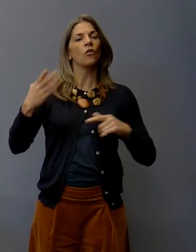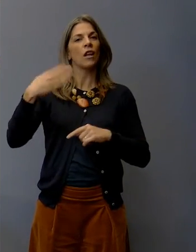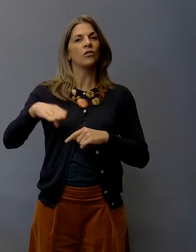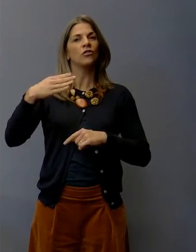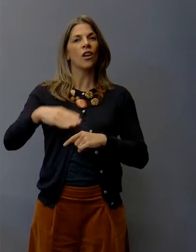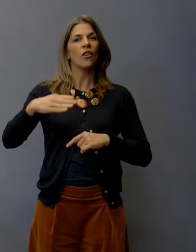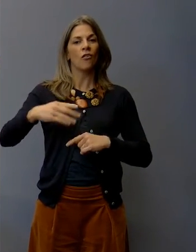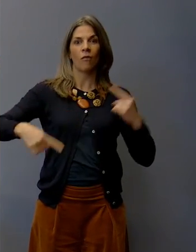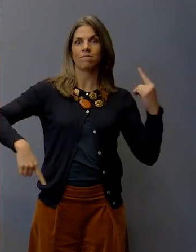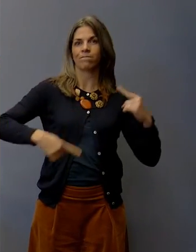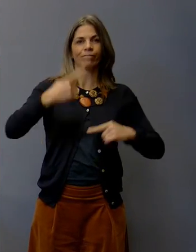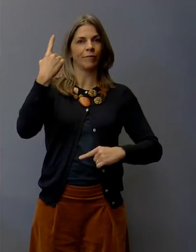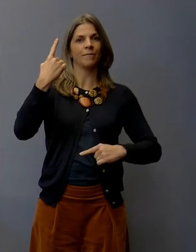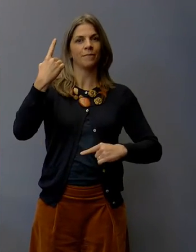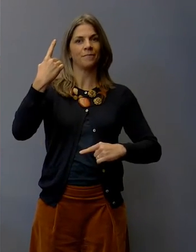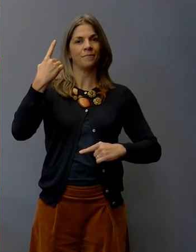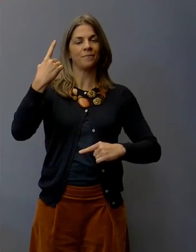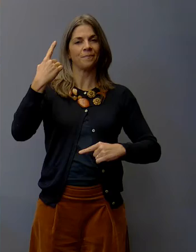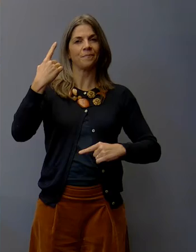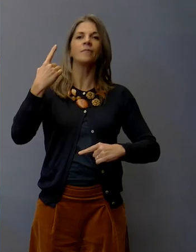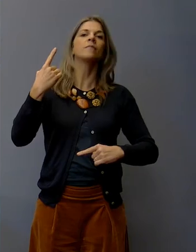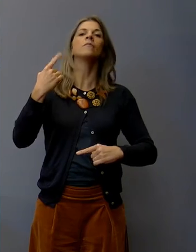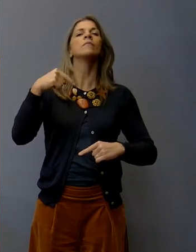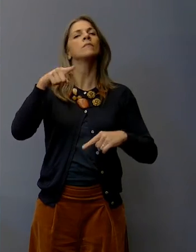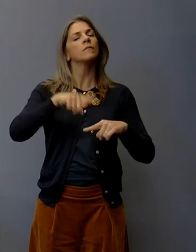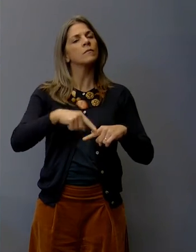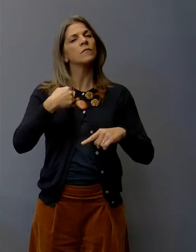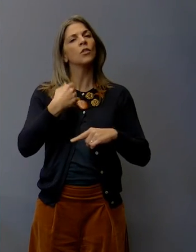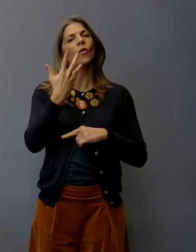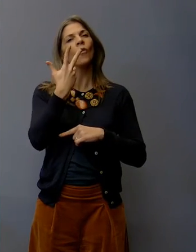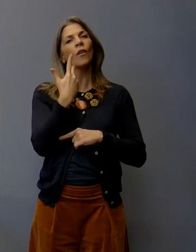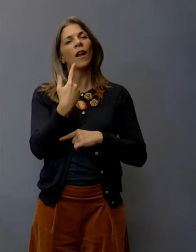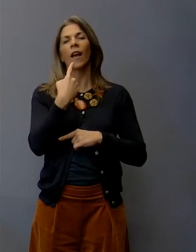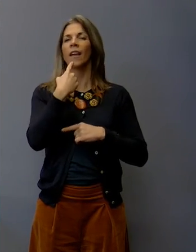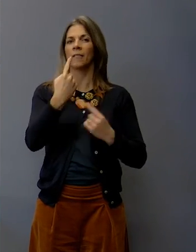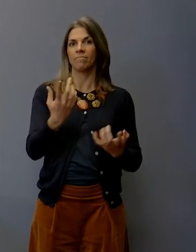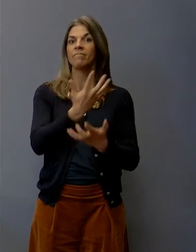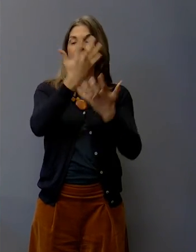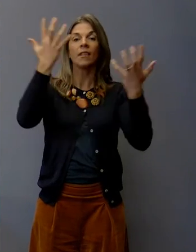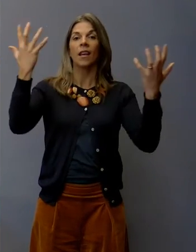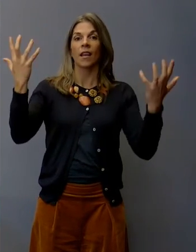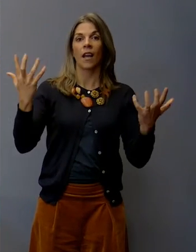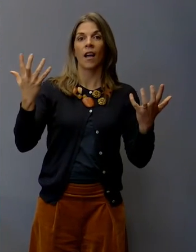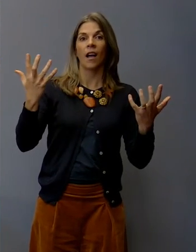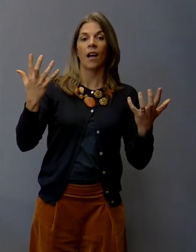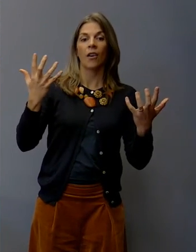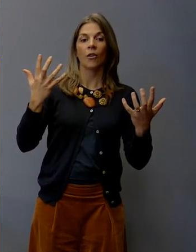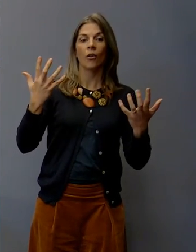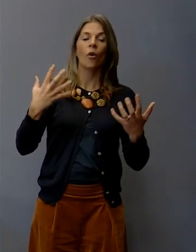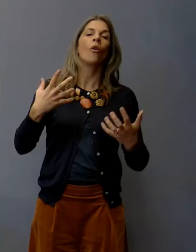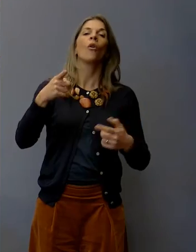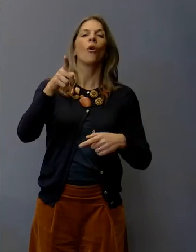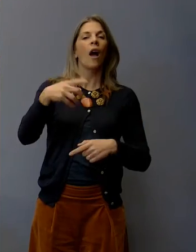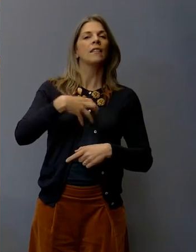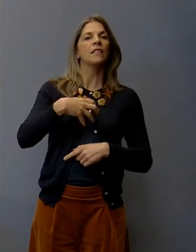paese vorrei anche fare notare che nella sua relazione l'assessore picciocchi